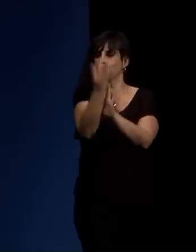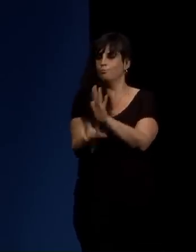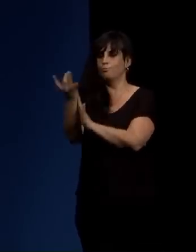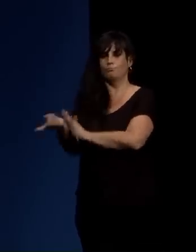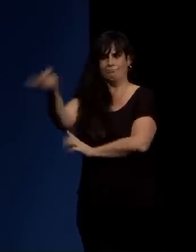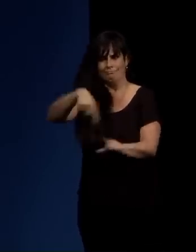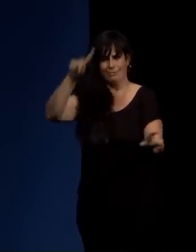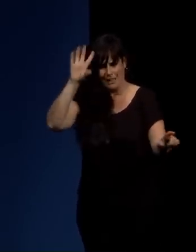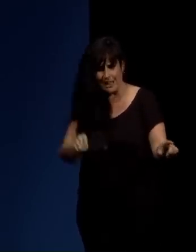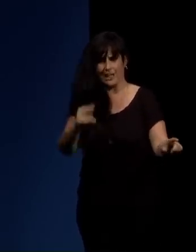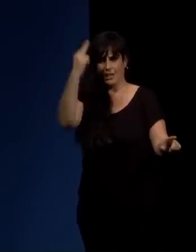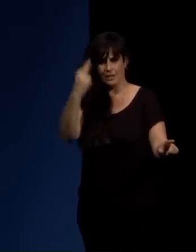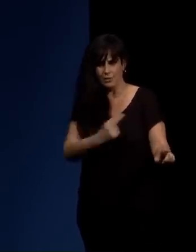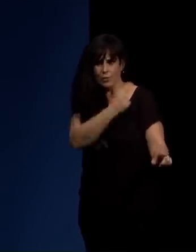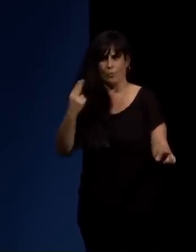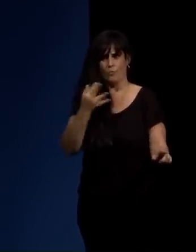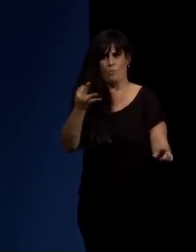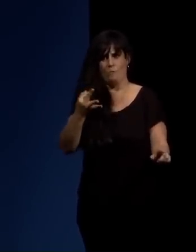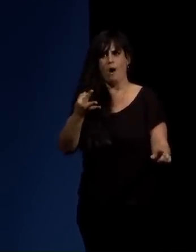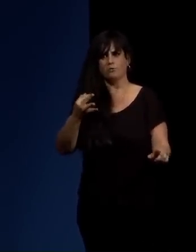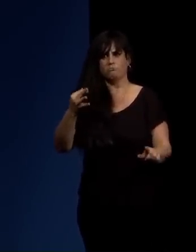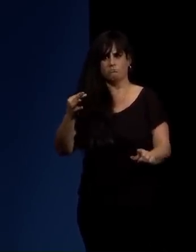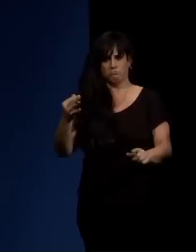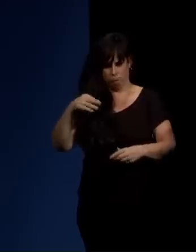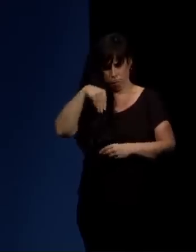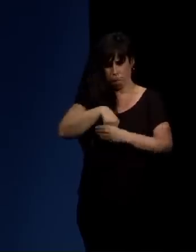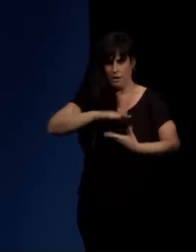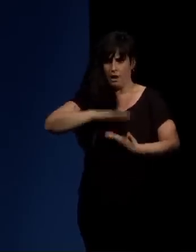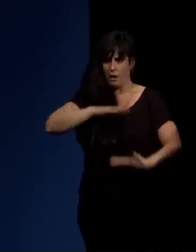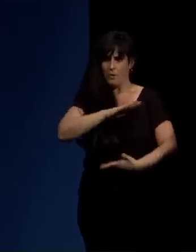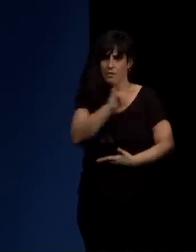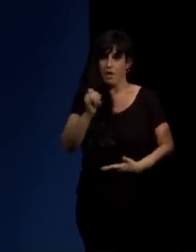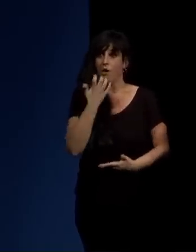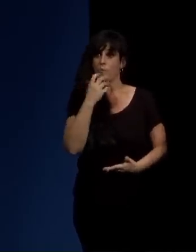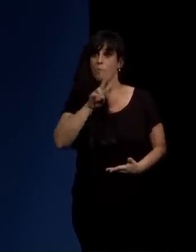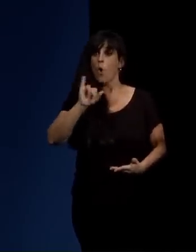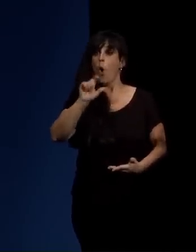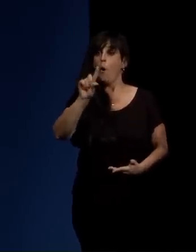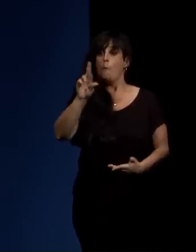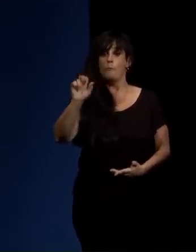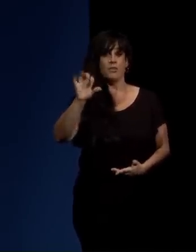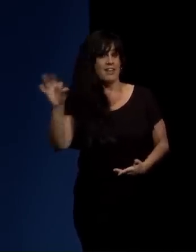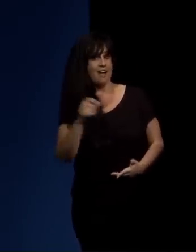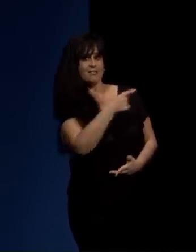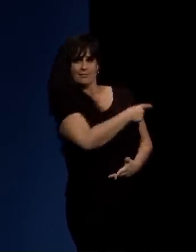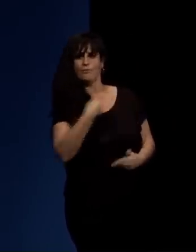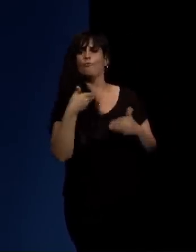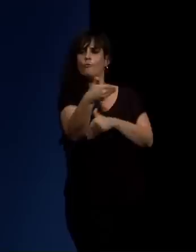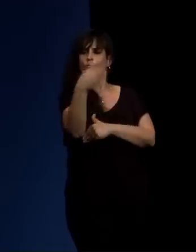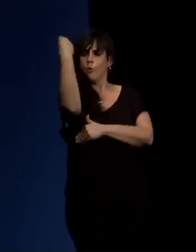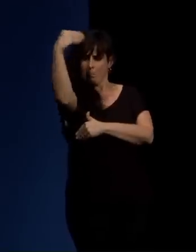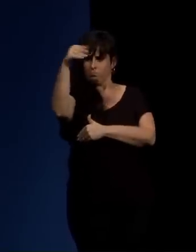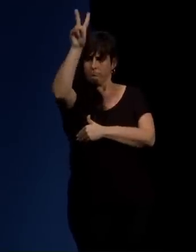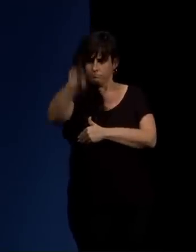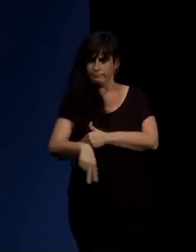compromiso, intelixentes e con talento. E non lle dimos unha patada a nada, pero saliu Luís Villares, que vai ser o próximo presidente da Xunta de Galicia,